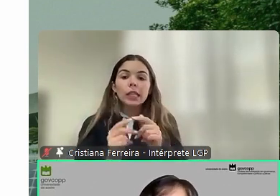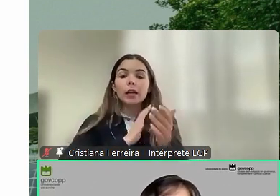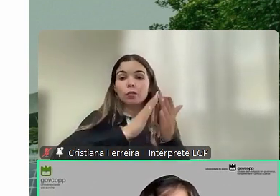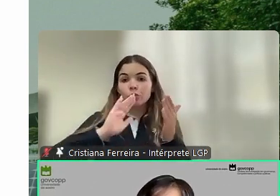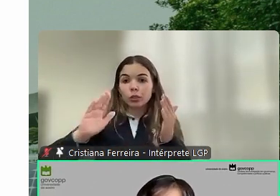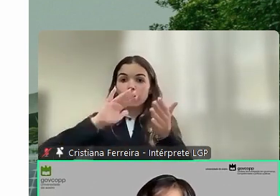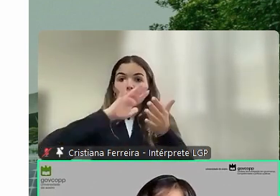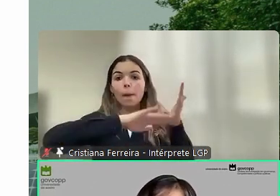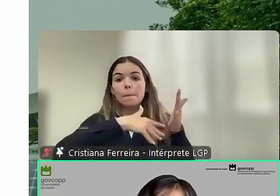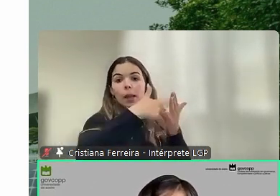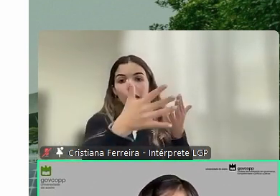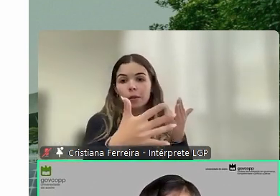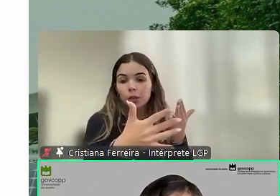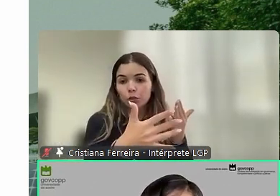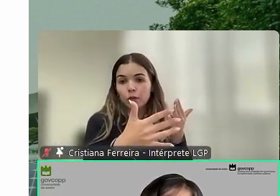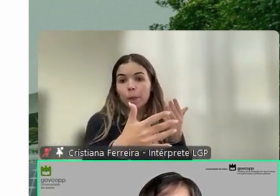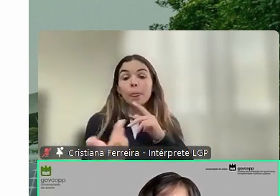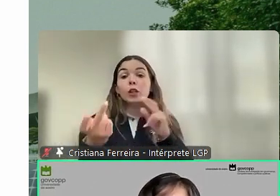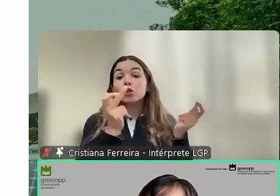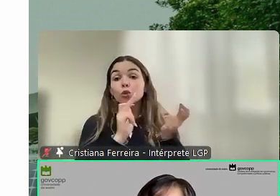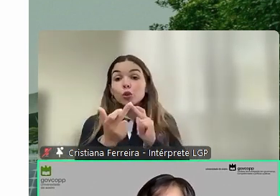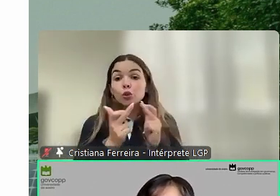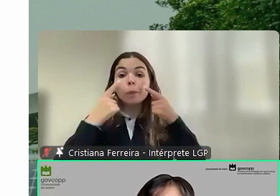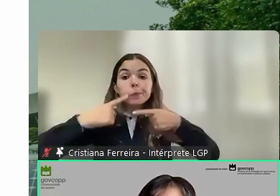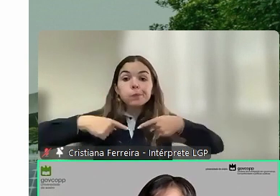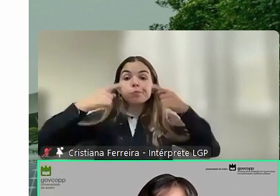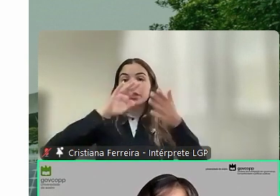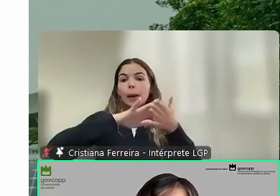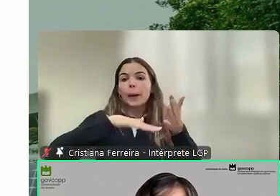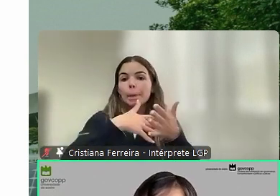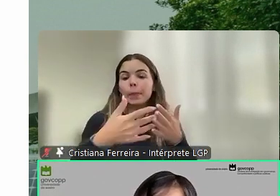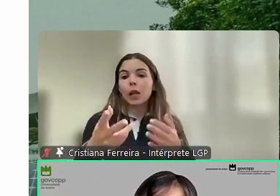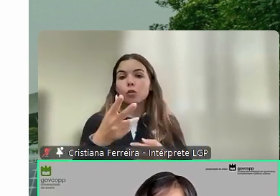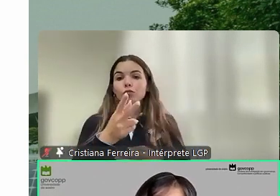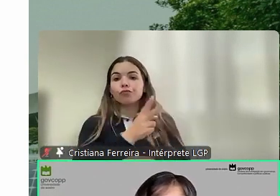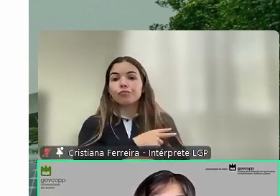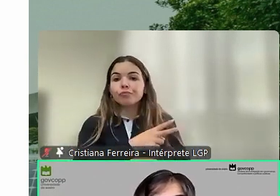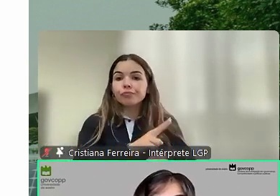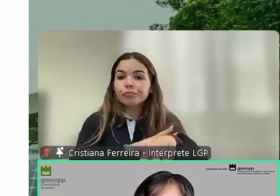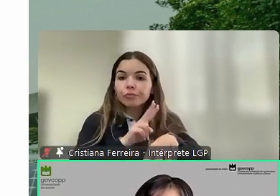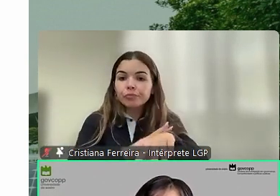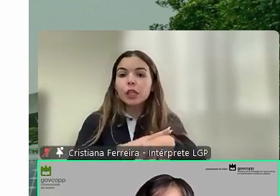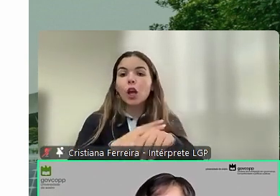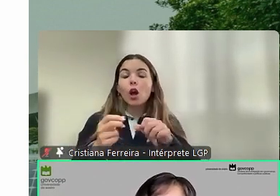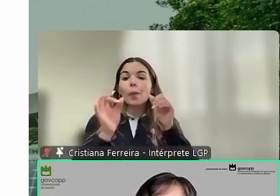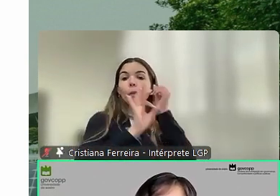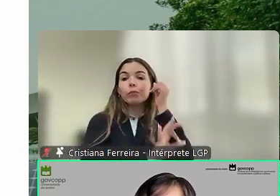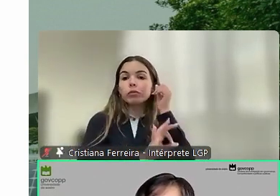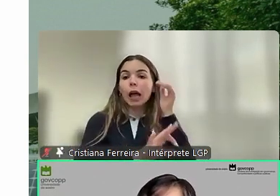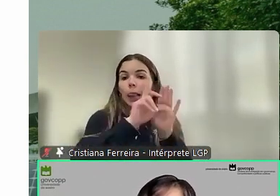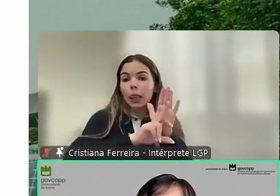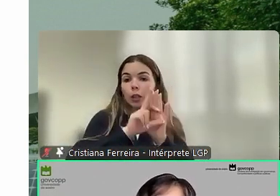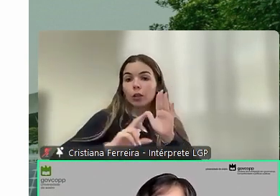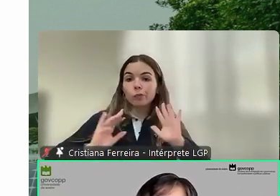planeamento, de discussão pública dos planos diretores municipais. A avaliação ambiental e o seu relatório ambiental é